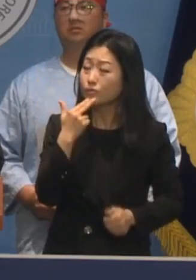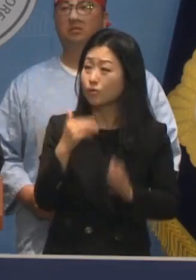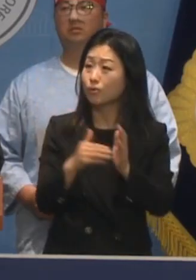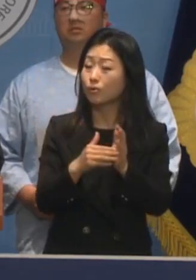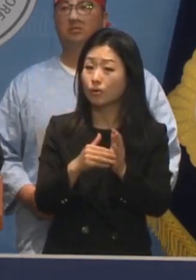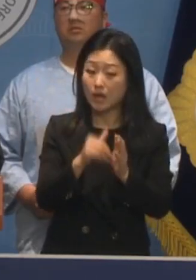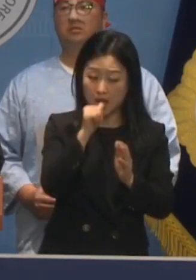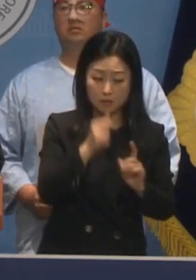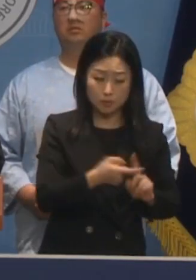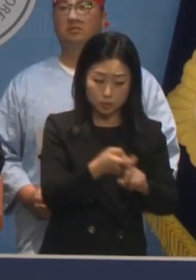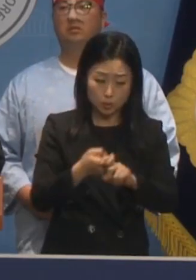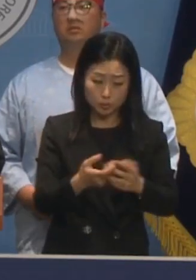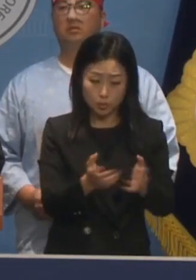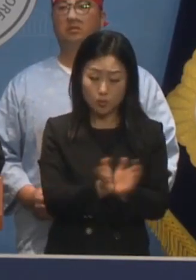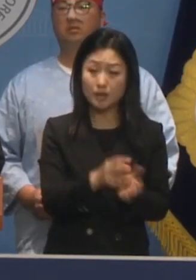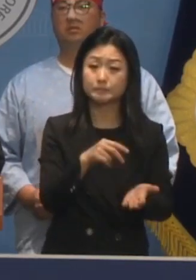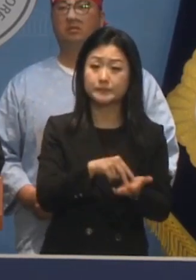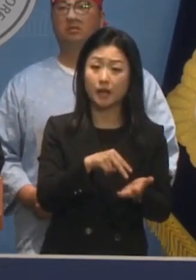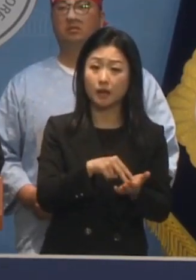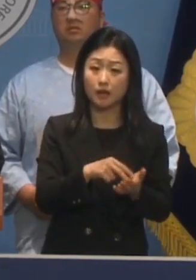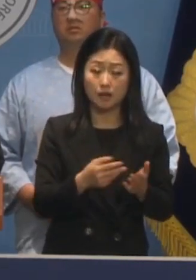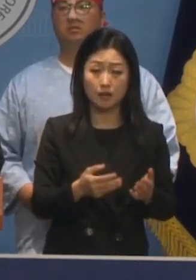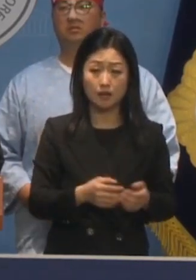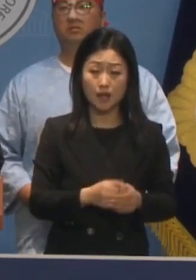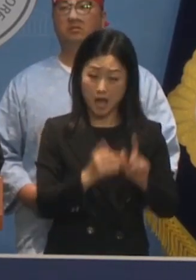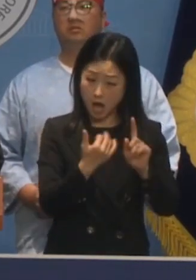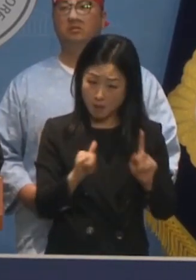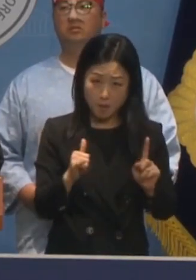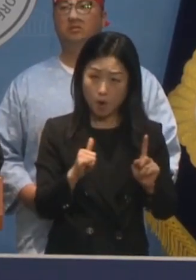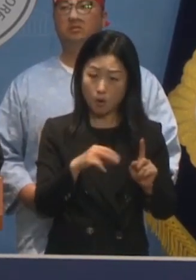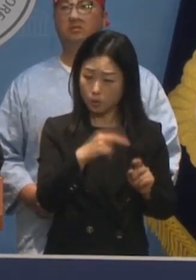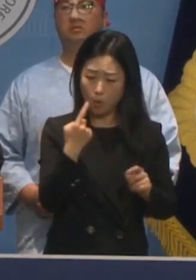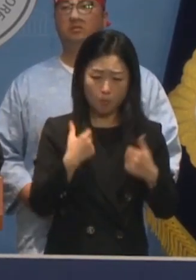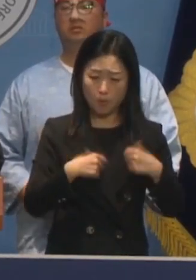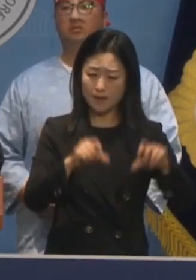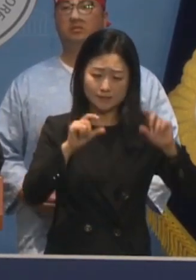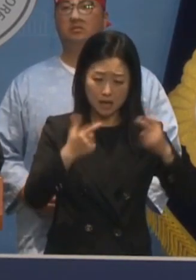금속노조는 한 명의 조합원도 포기하지 않습니다.